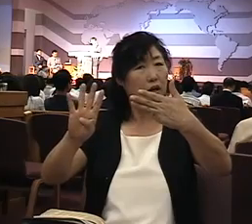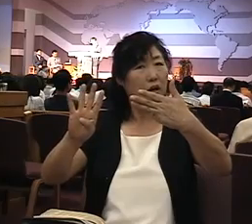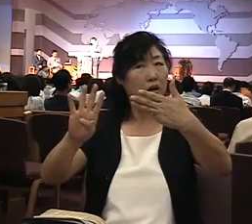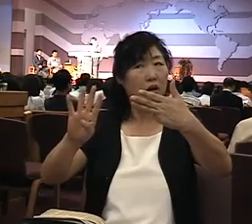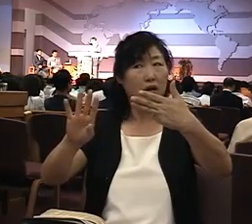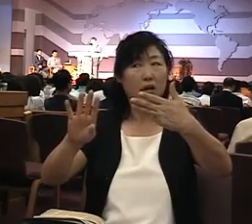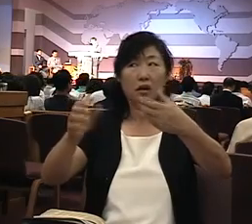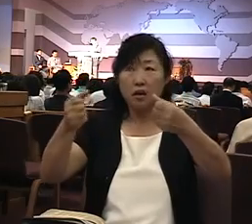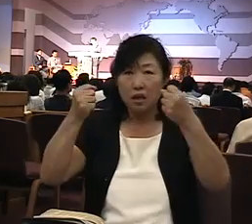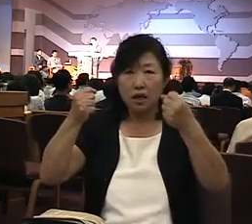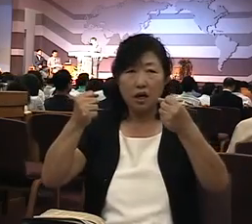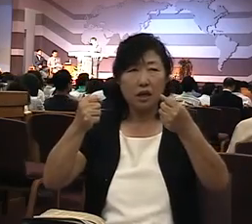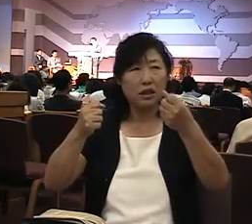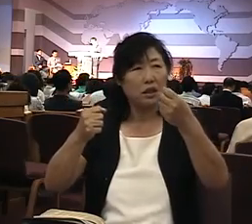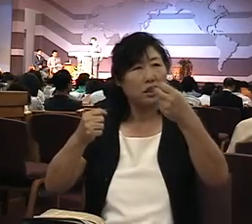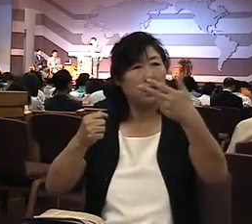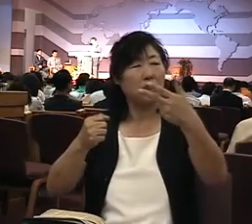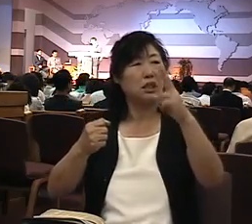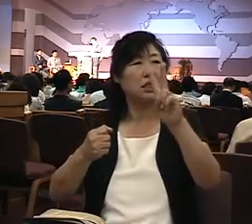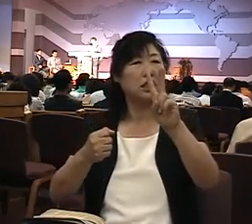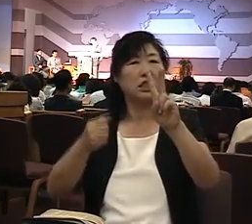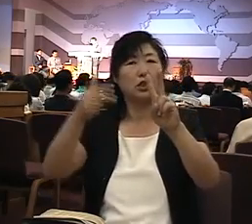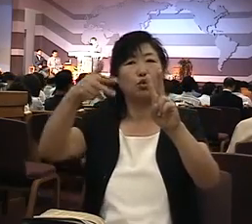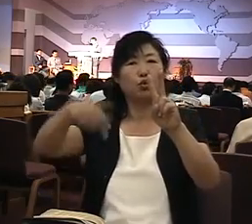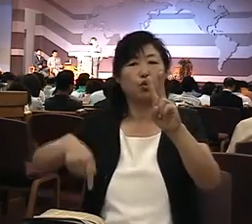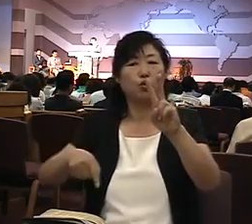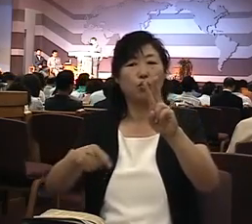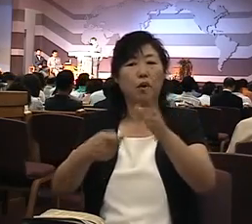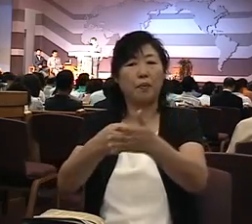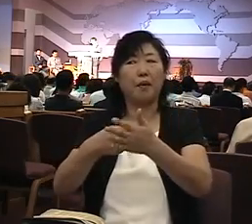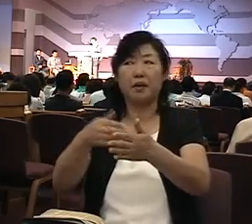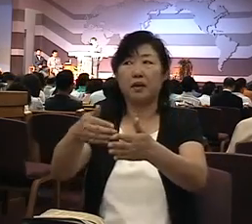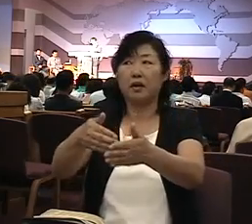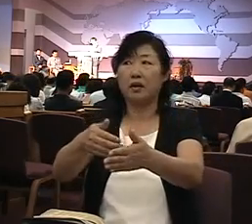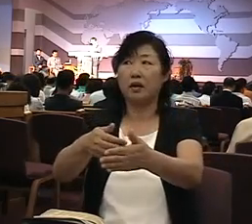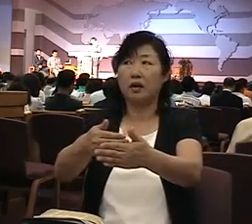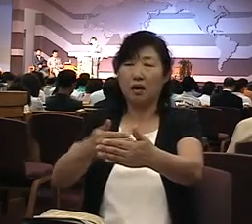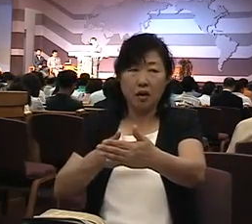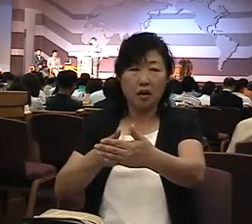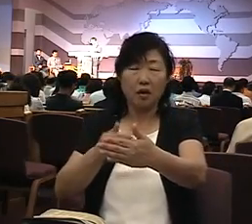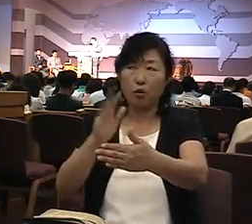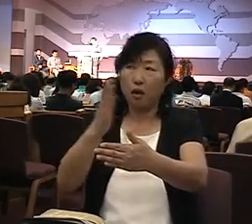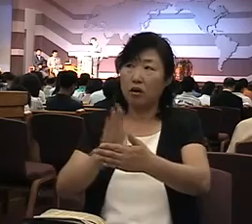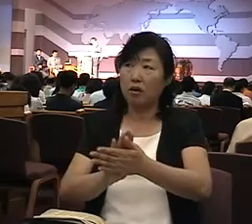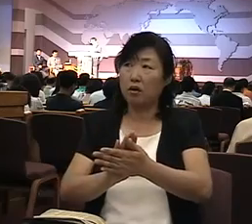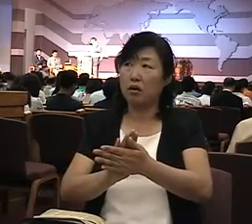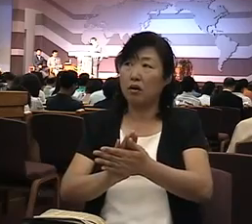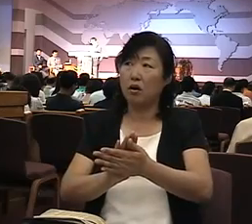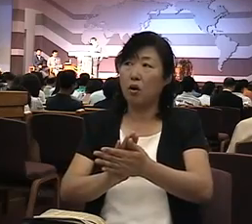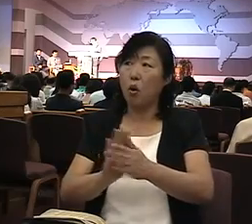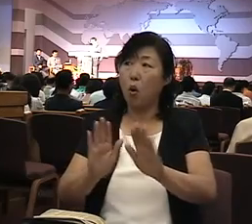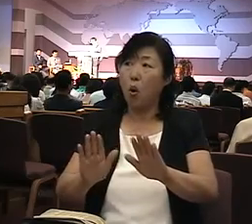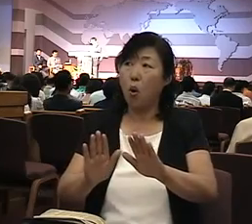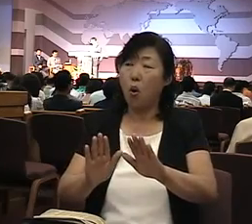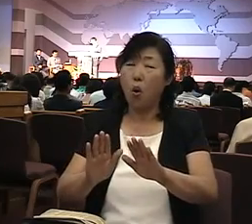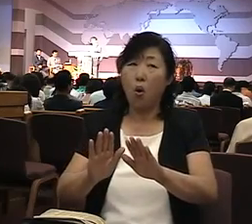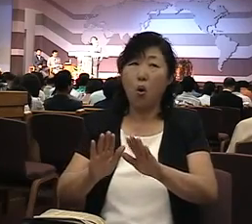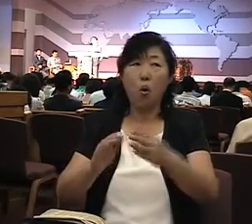앞당겨진 일정인데요. 꼭 참고해 주시기를 바라고요. 특별히 올해는 9월 4일부터